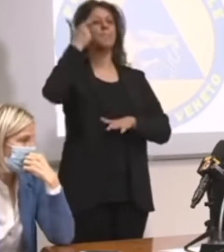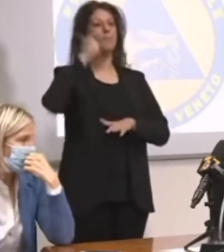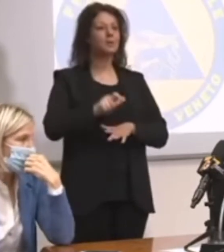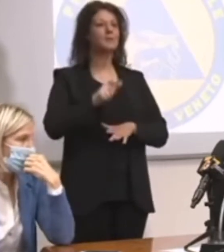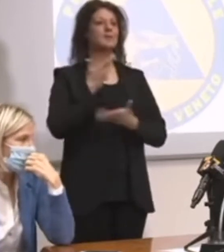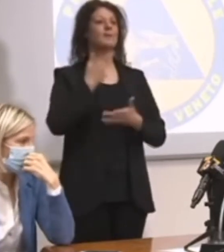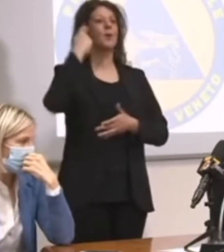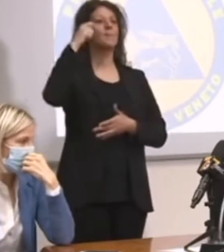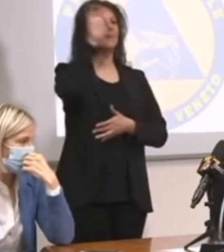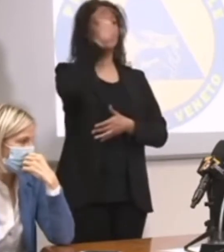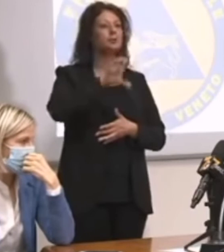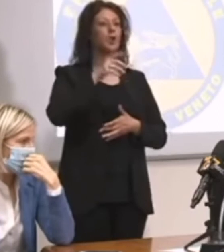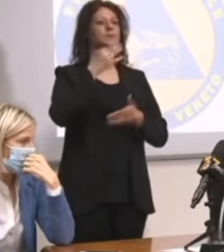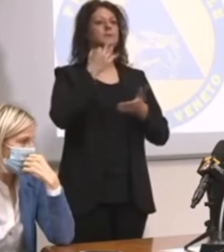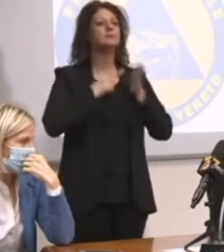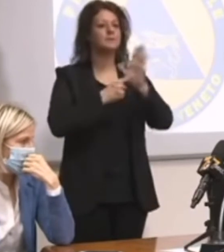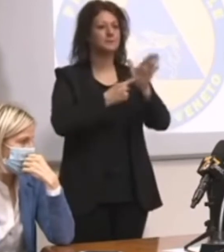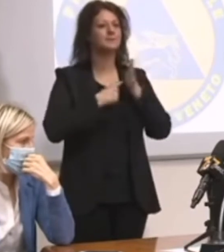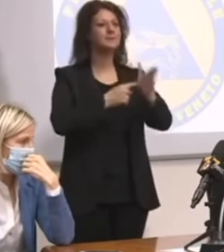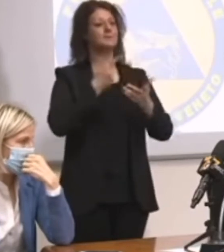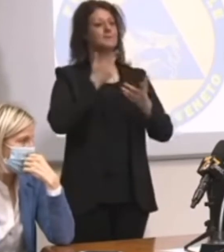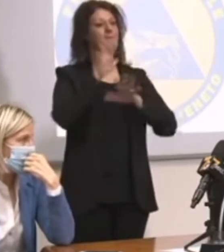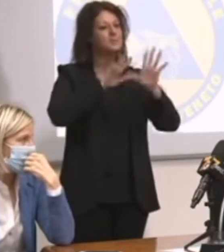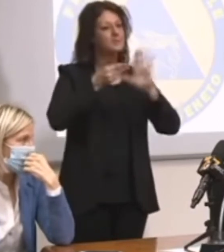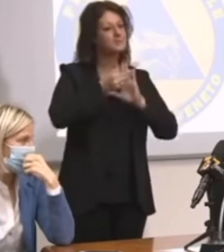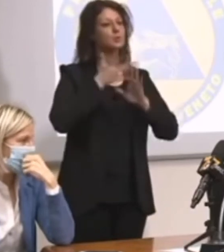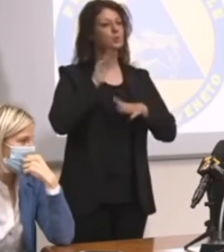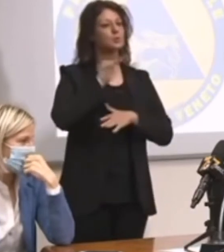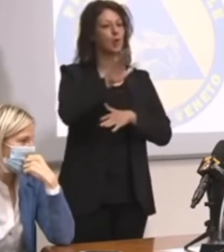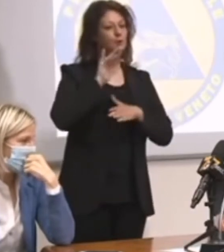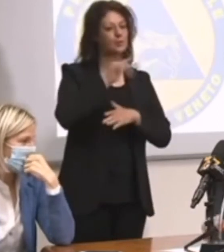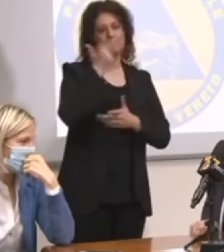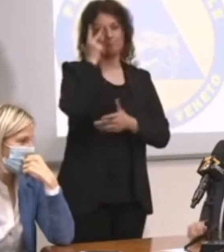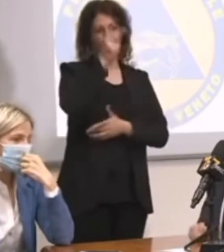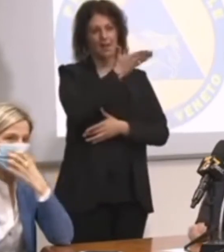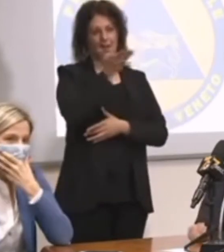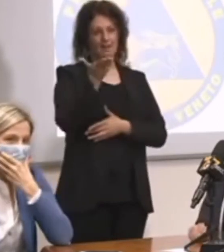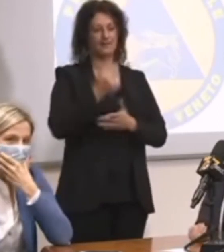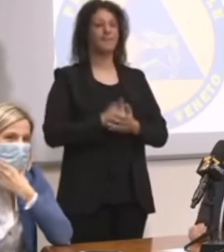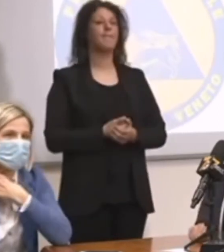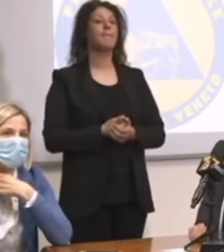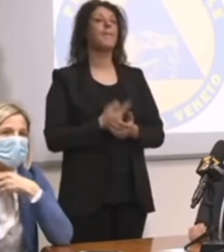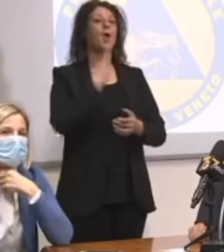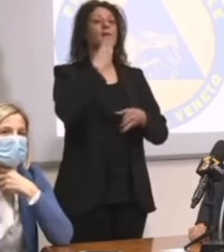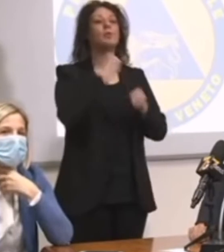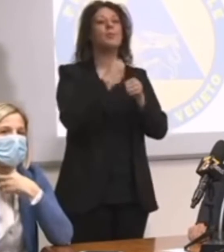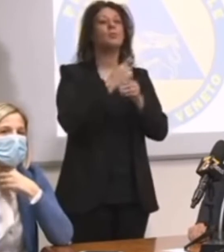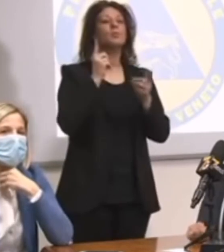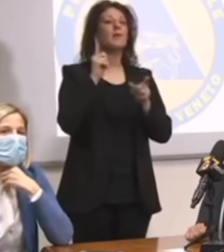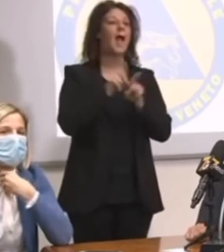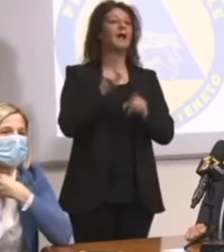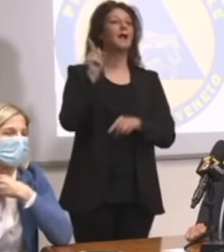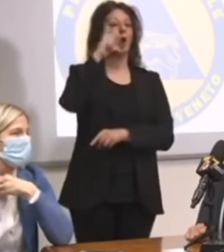visibili, più bravi, meno bravi, ma insomma. E Conte, appunto, ha fatto la battuta, ha un sondaggio alto, ma penso che sia dato dal fatto